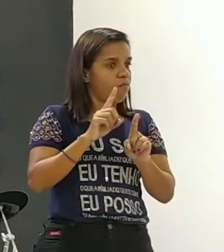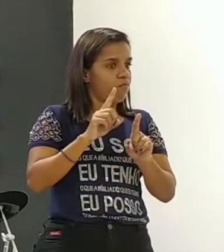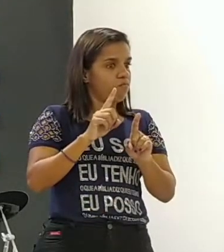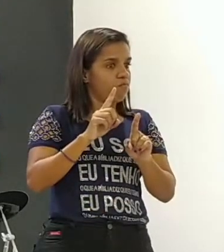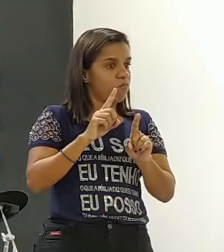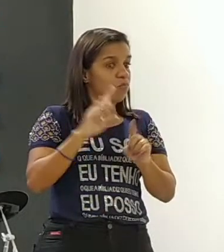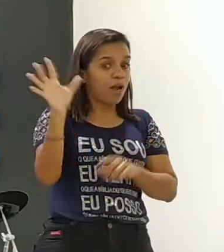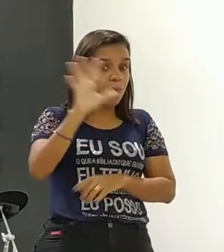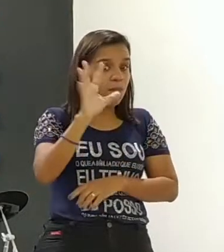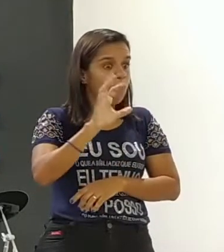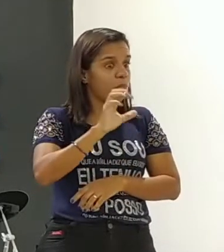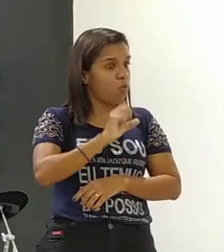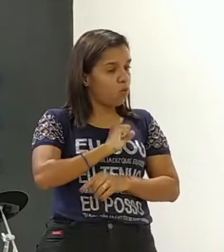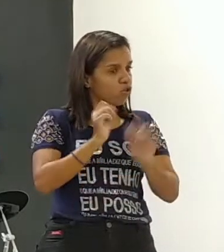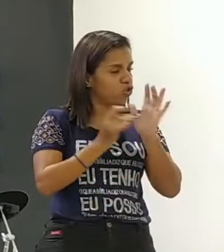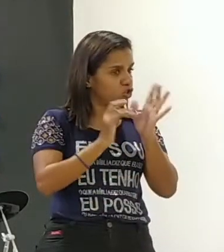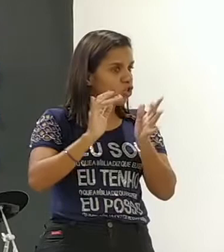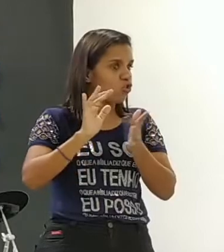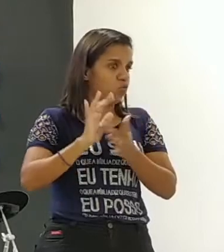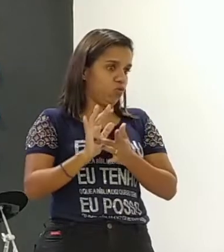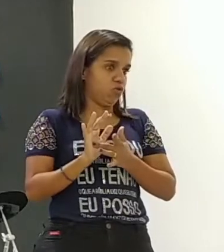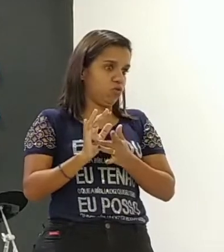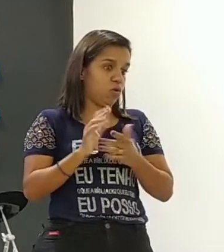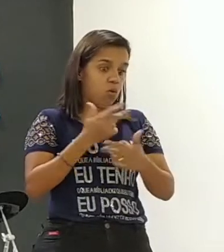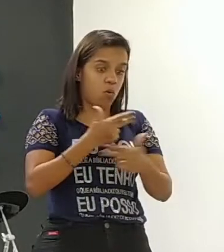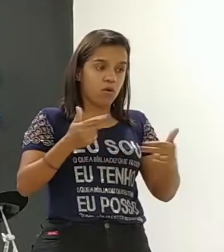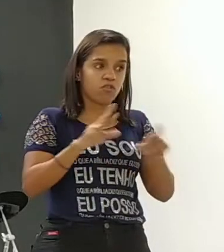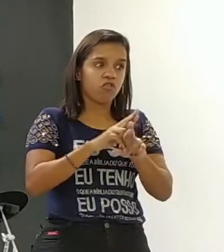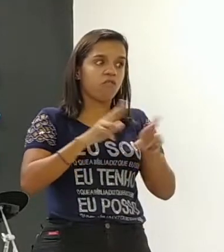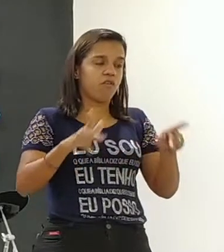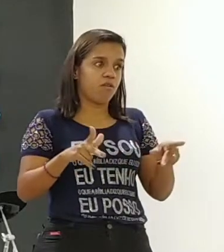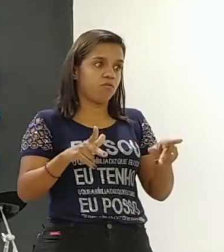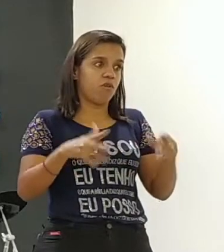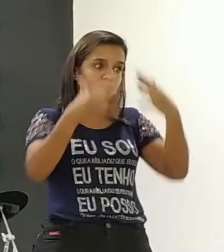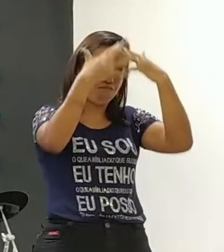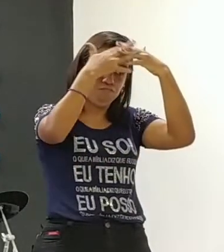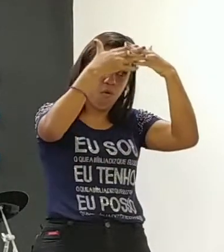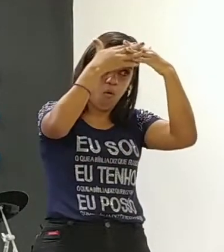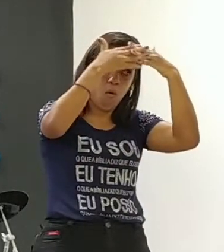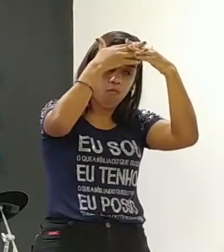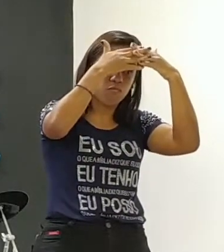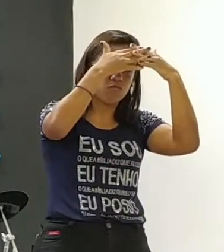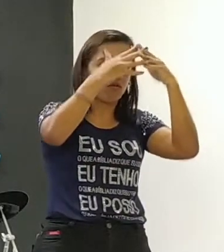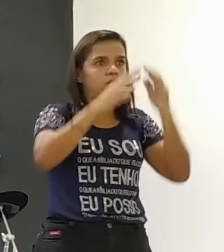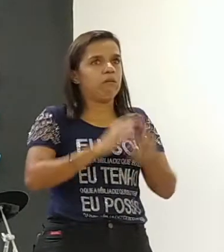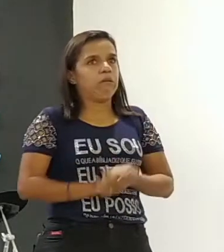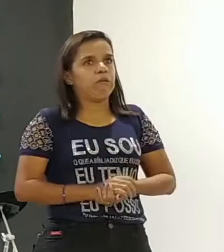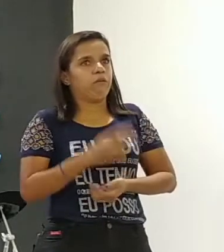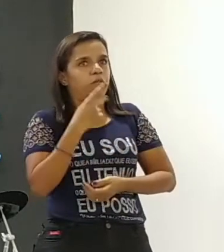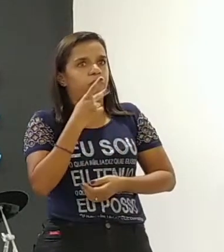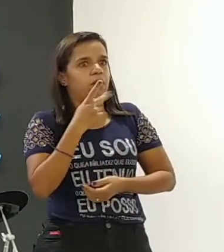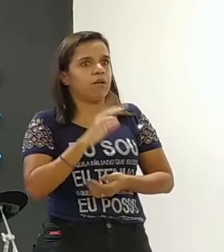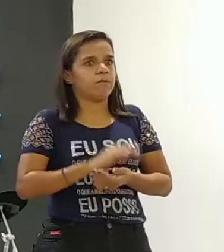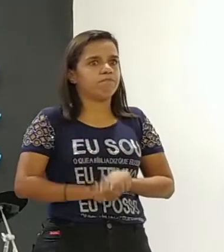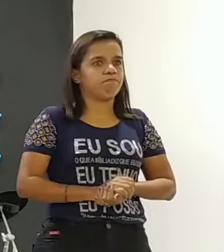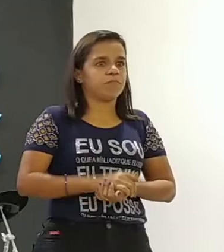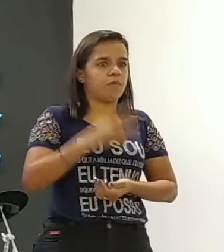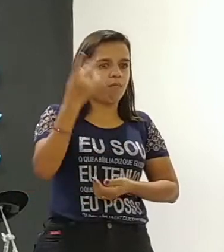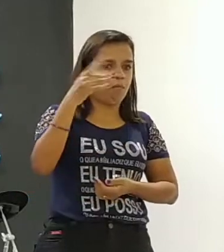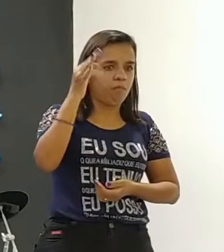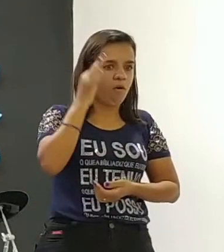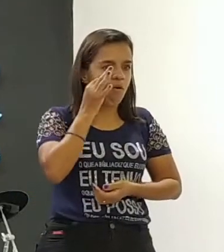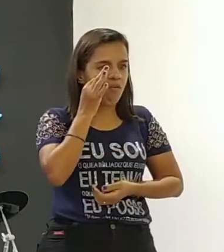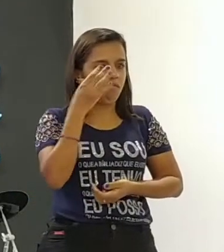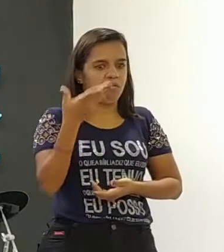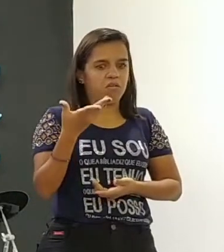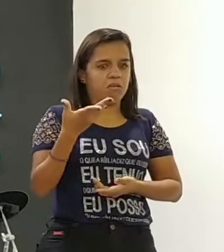amor de Cristo, que são coisas distintas. E às vezes a gente confunde isso. Eu não estou falando aquela prova que às vezes a gente está passando